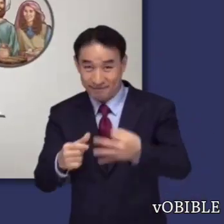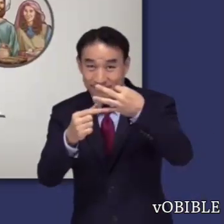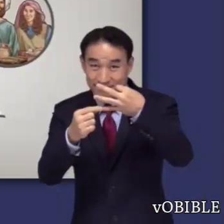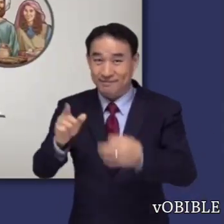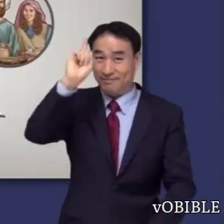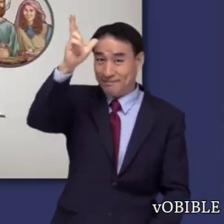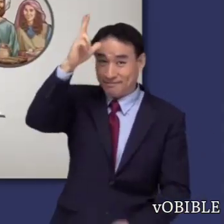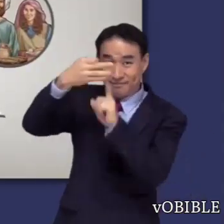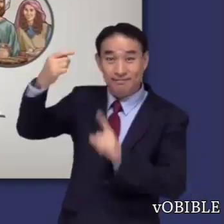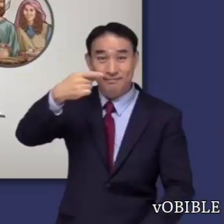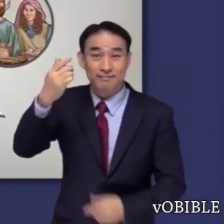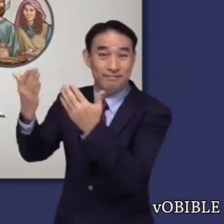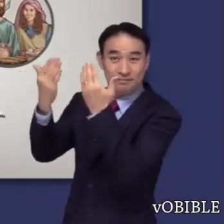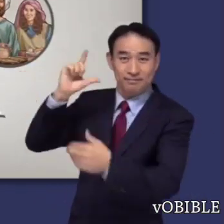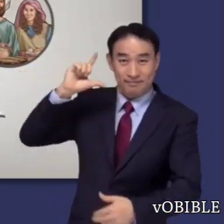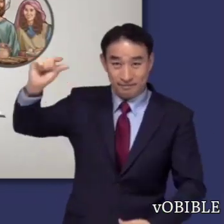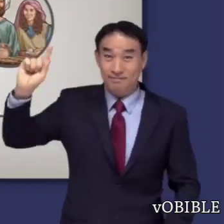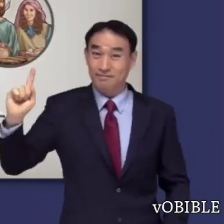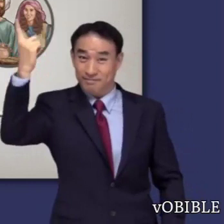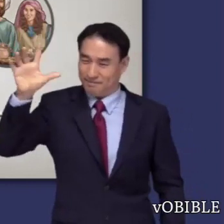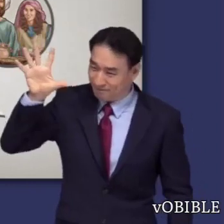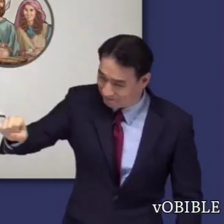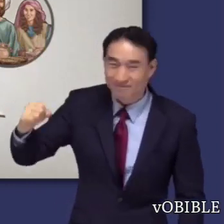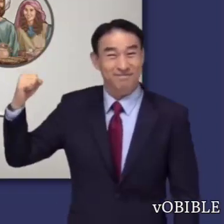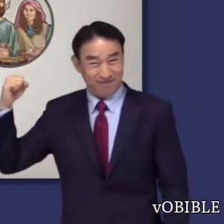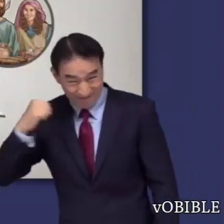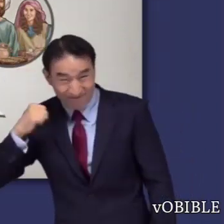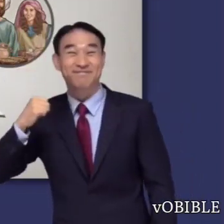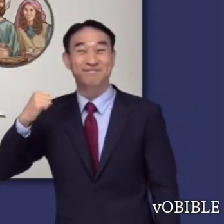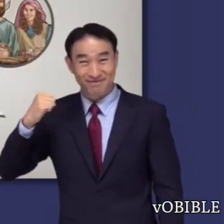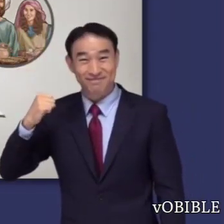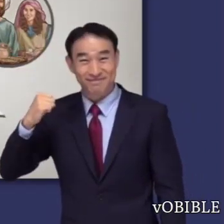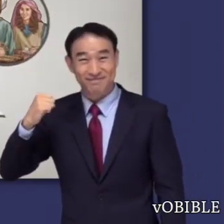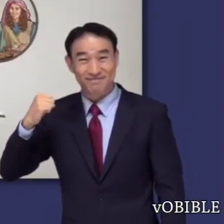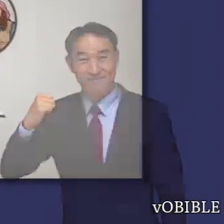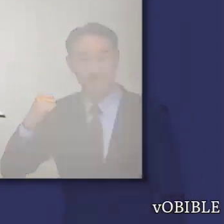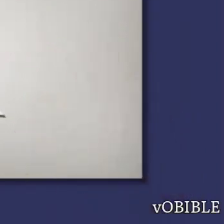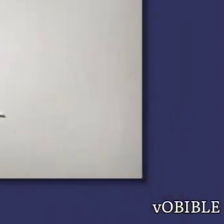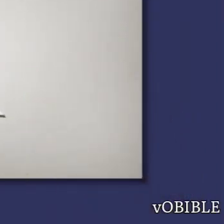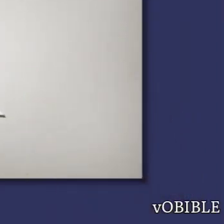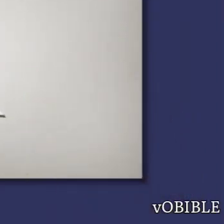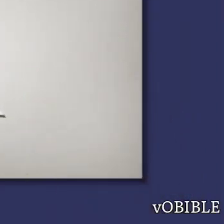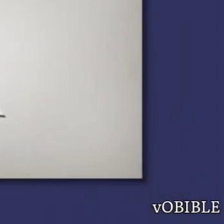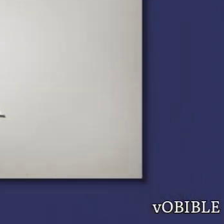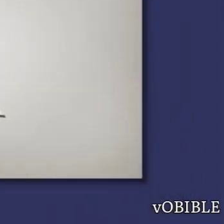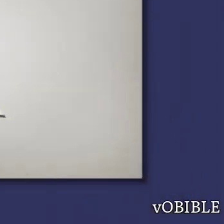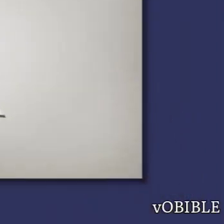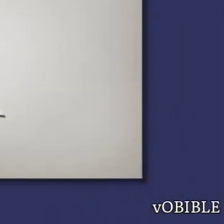国将给人真正的生命，这是所有基督徒都应该要追求的。